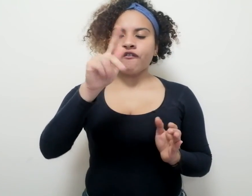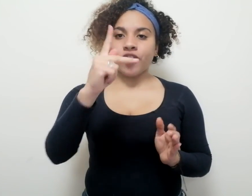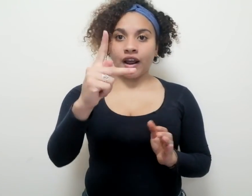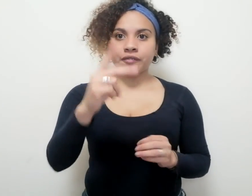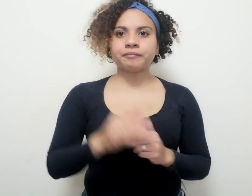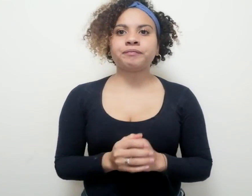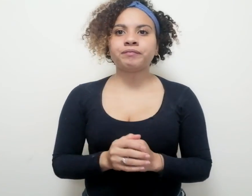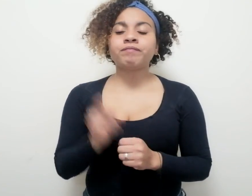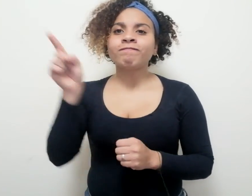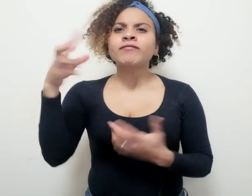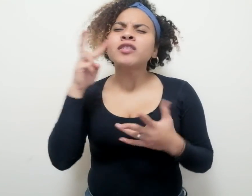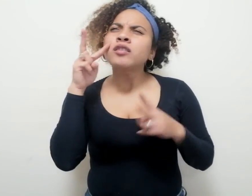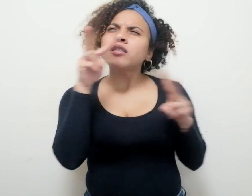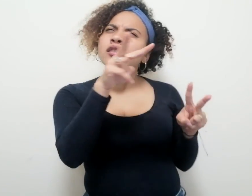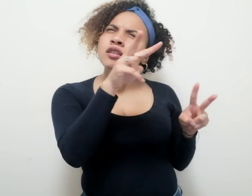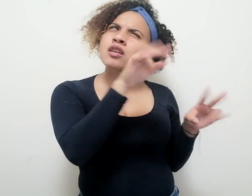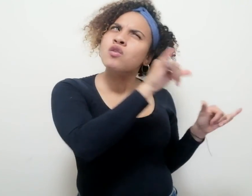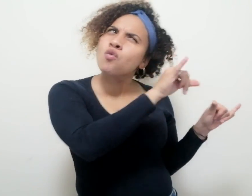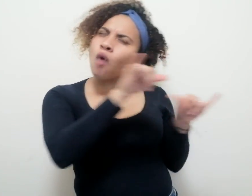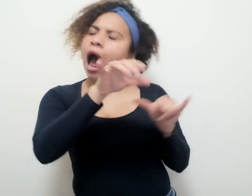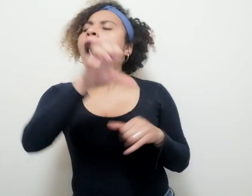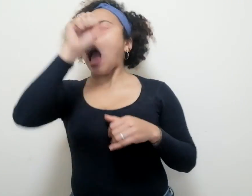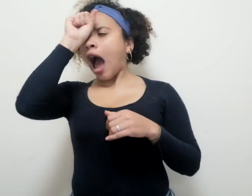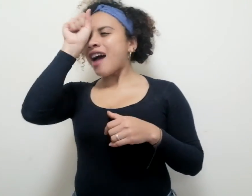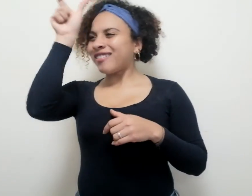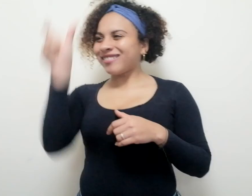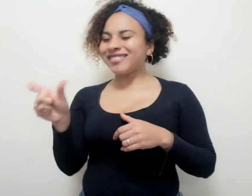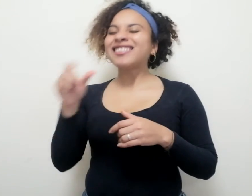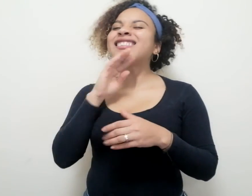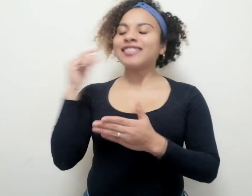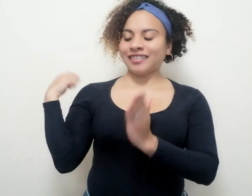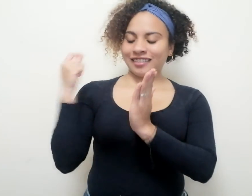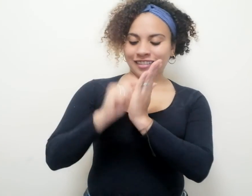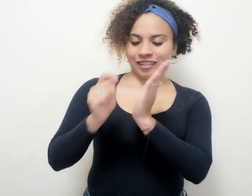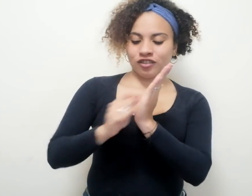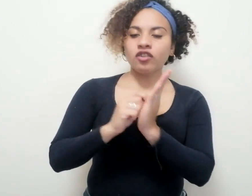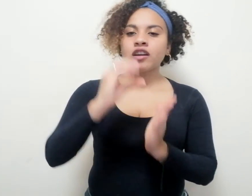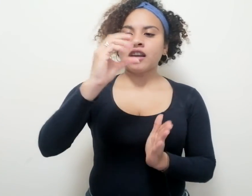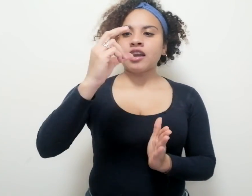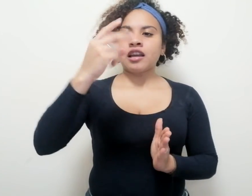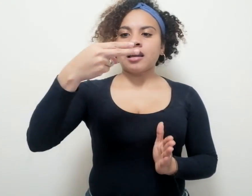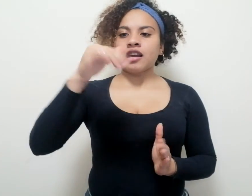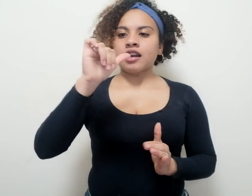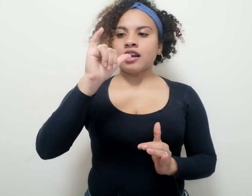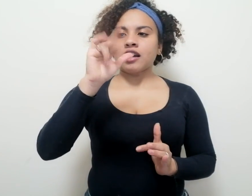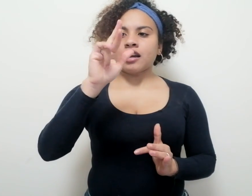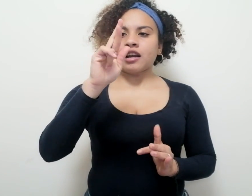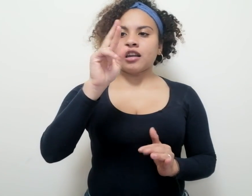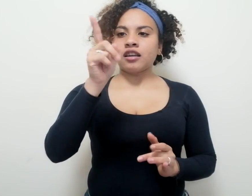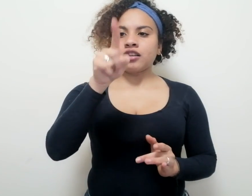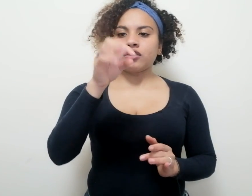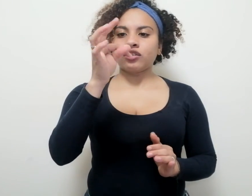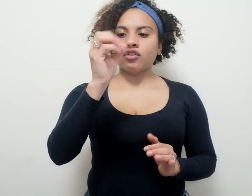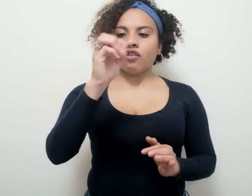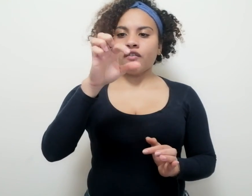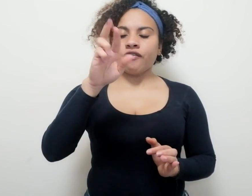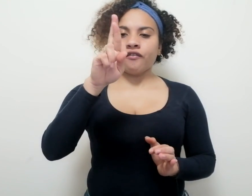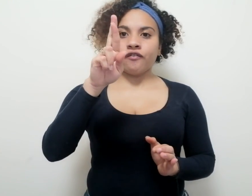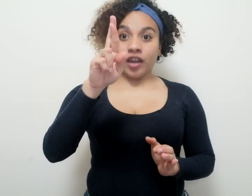Una impresión similar se llevó el escritor Christopher Isherwood, que